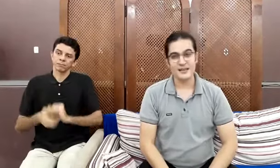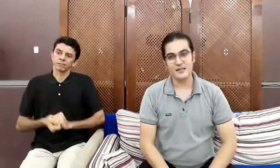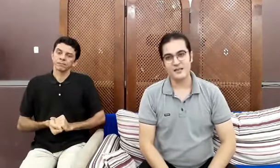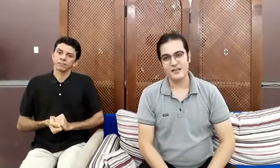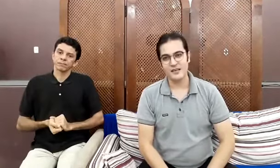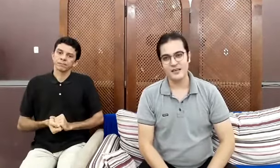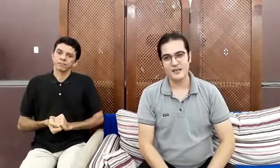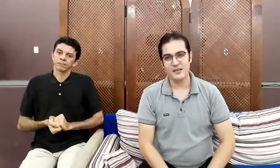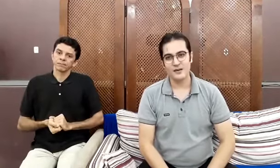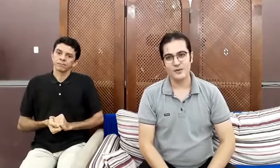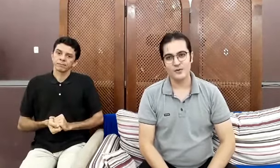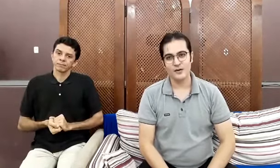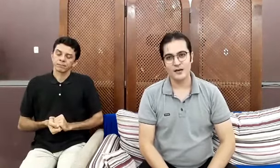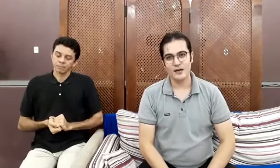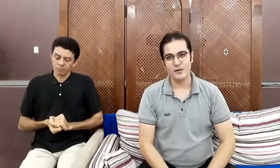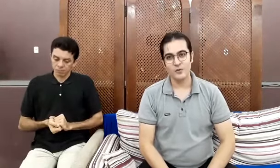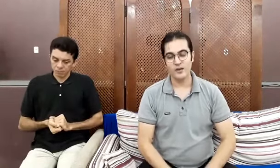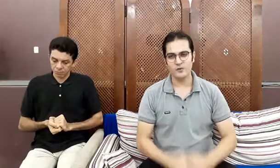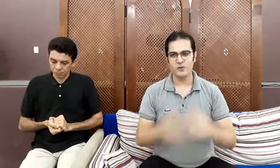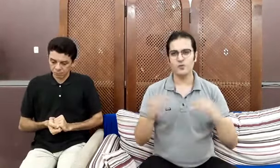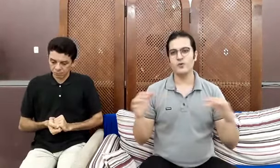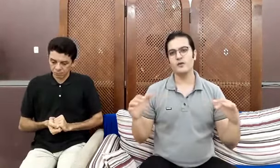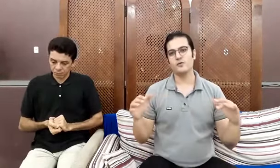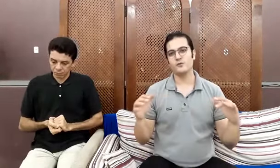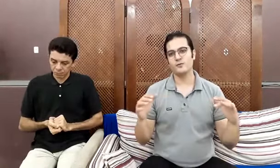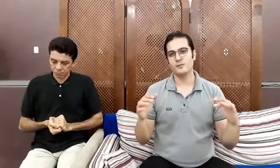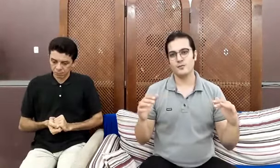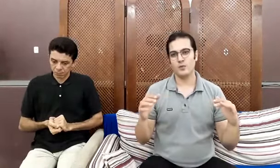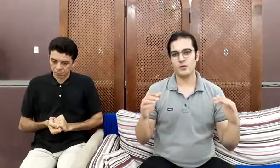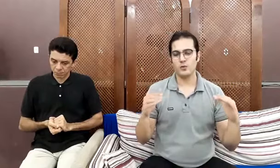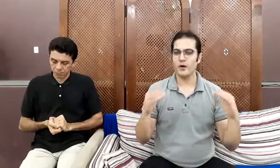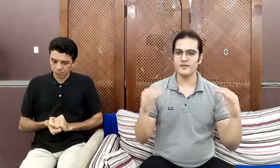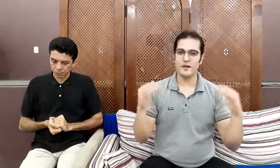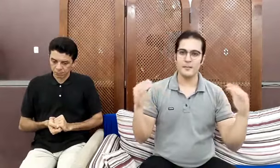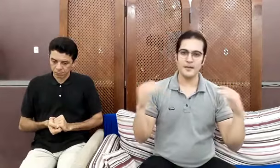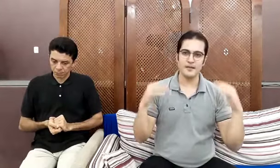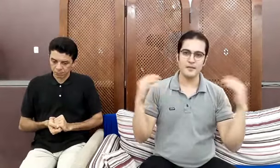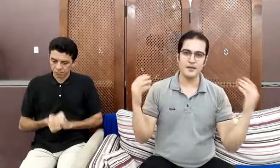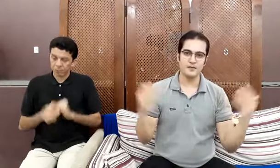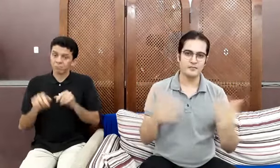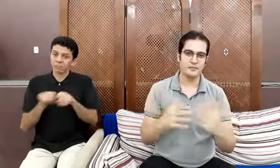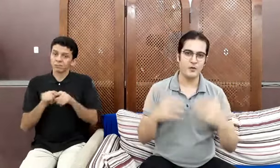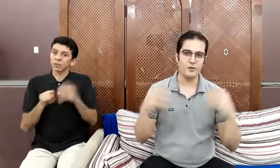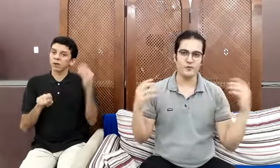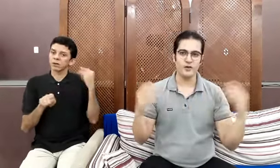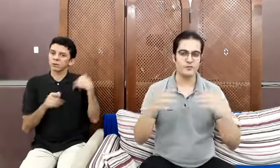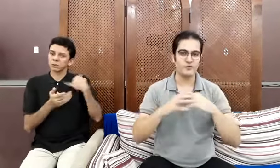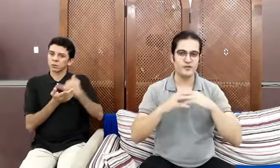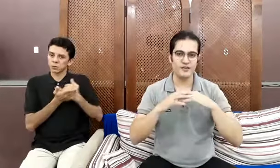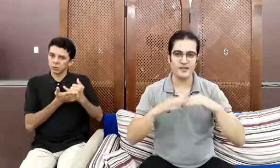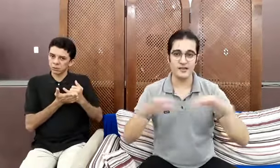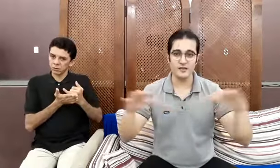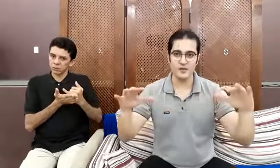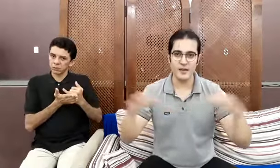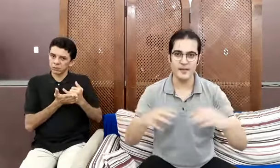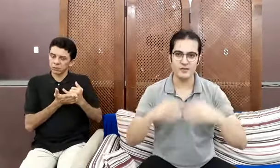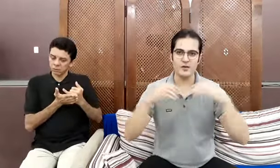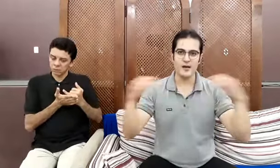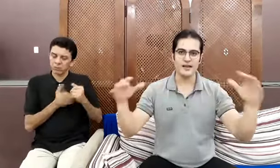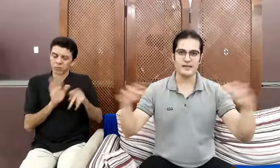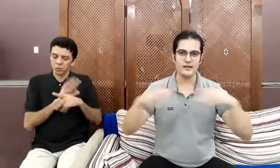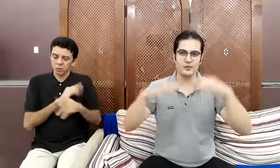é interessante que no início de tudo isso, quando essa pandemia, começou as pessoas a fazerem esse